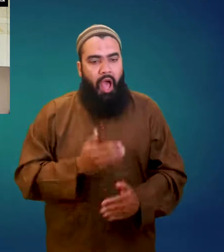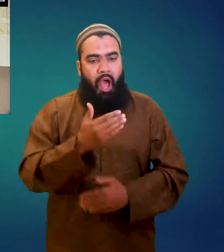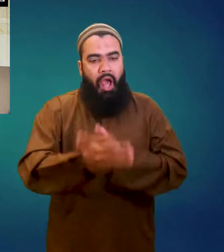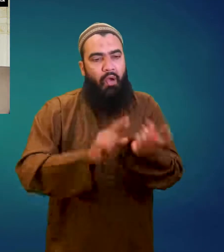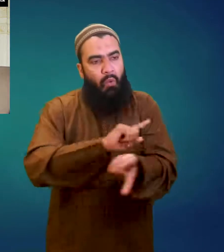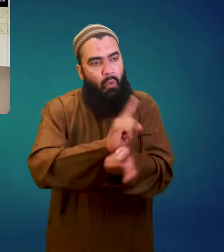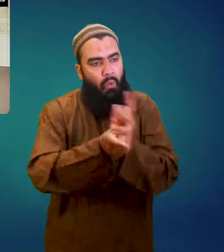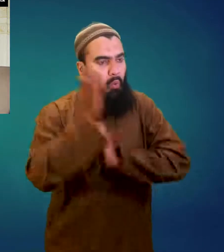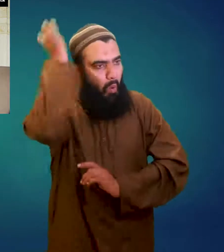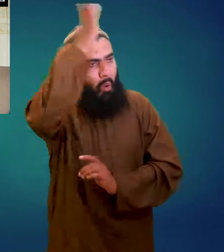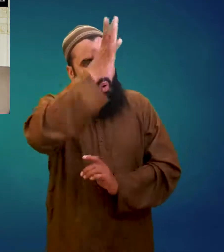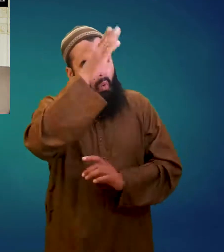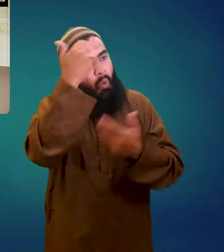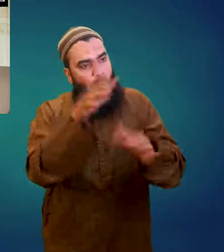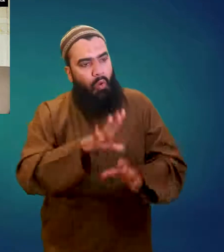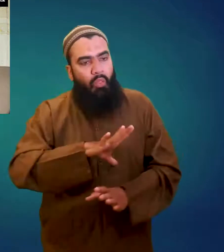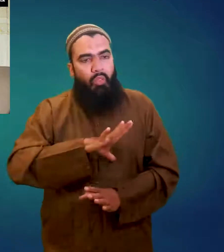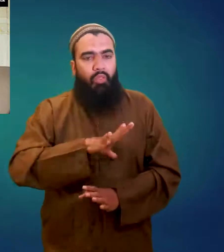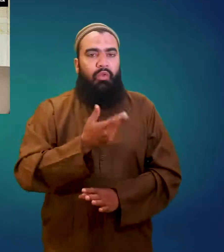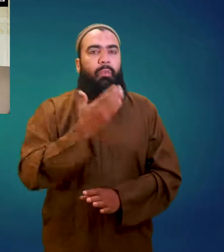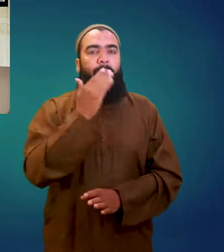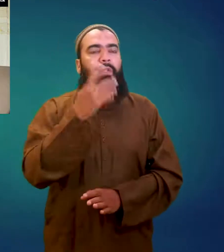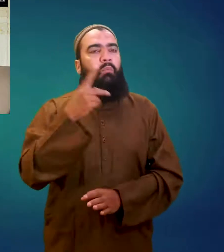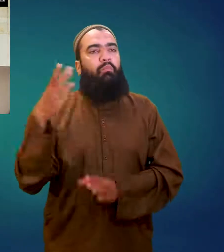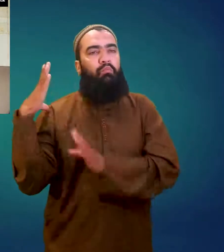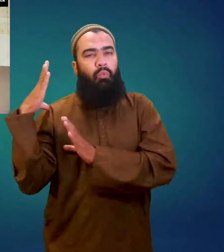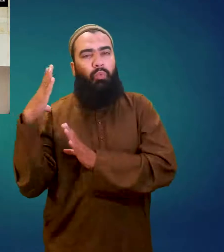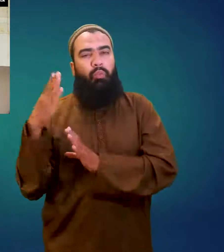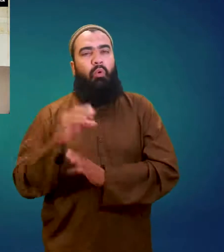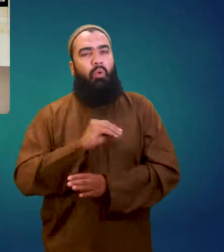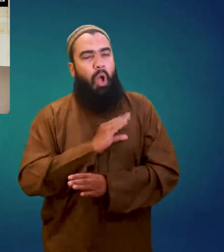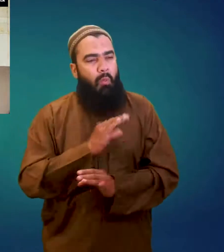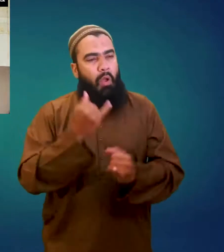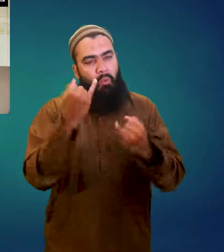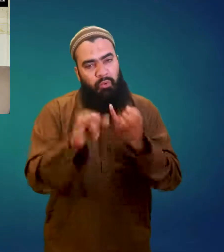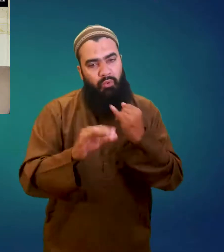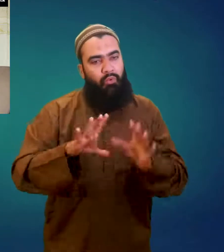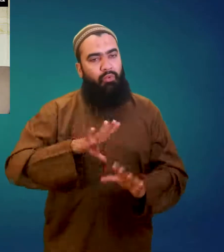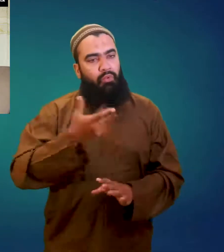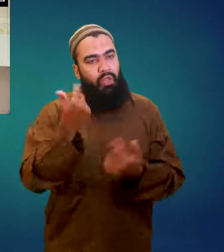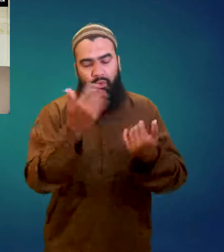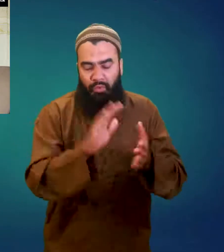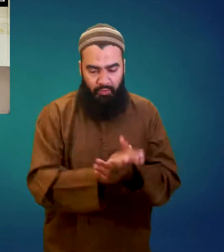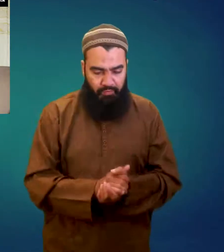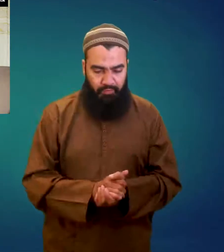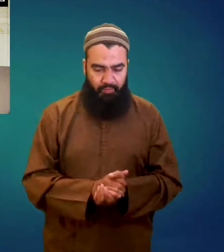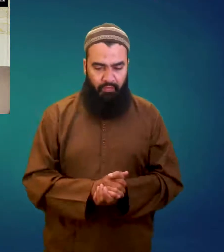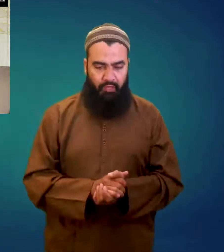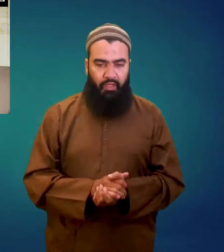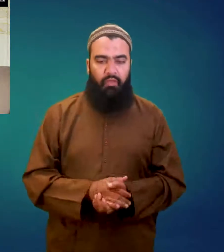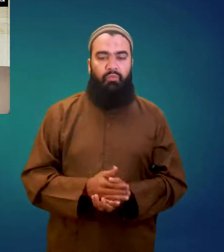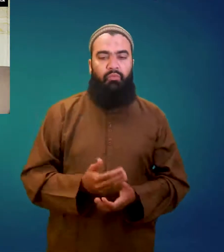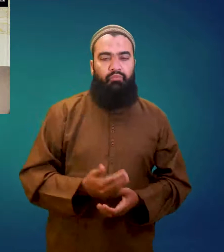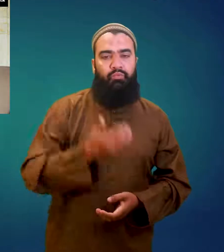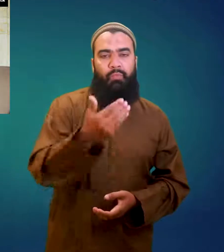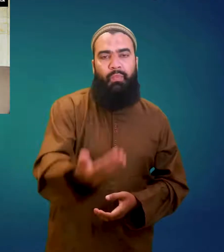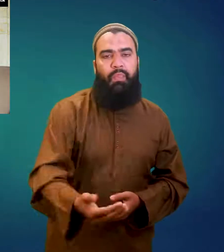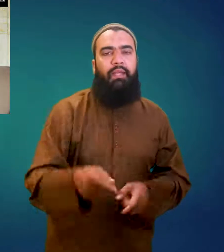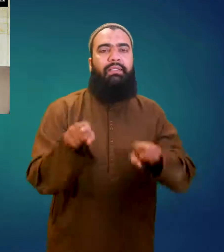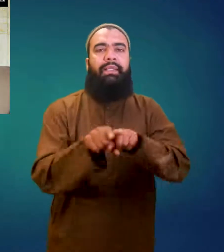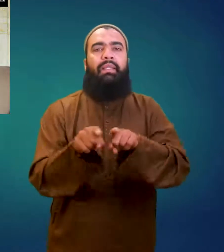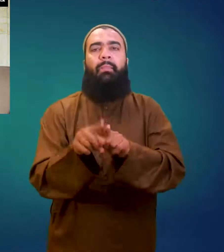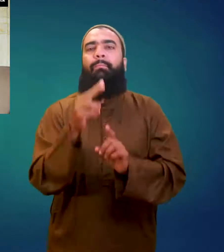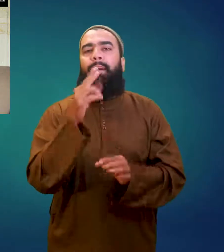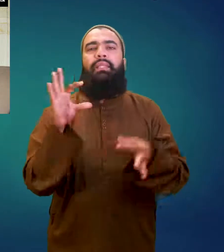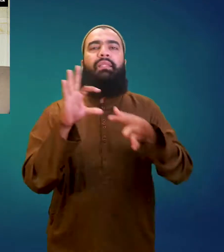ہیں۔ اسی طرح اعمال صالحہ کے پورا ہونے کے لیے کچھ شرائط ہیں، اگر ان شرائط کو